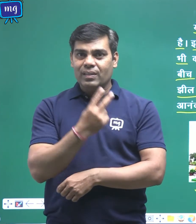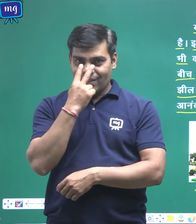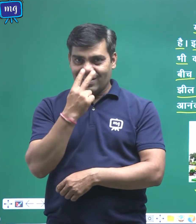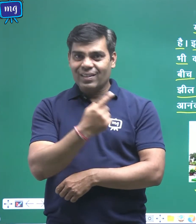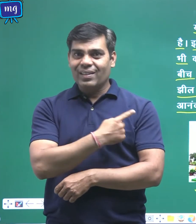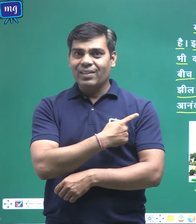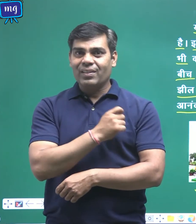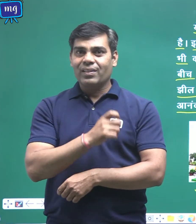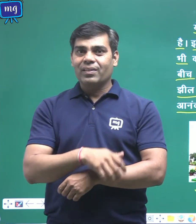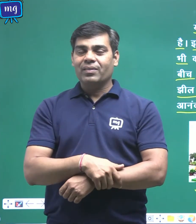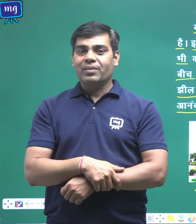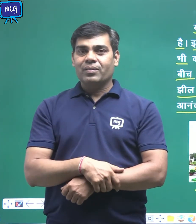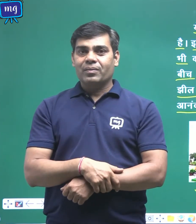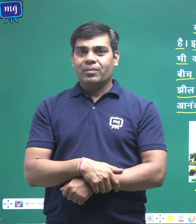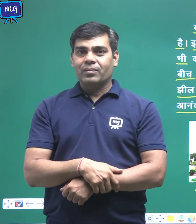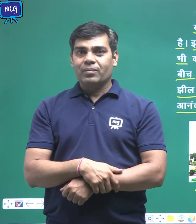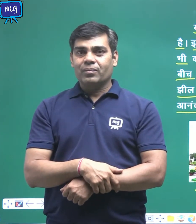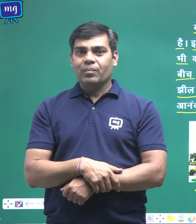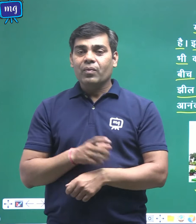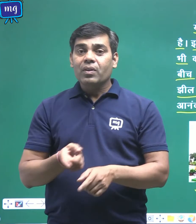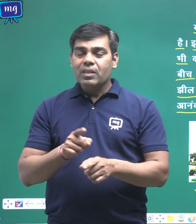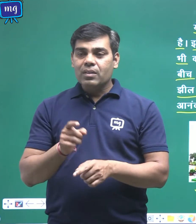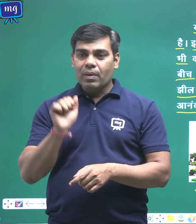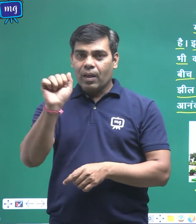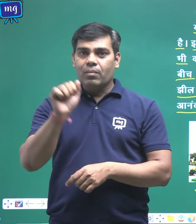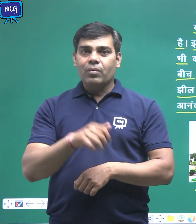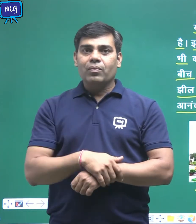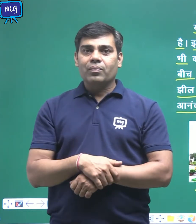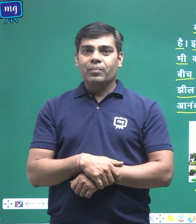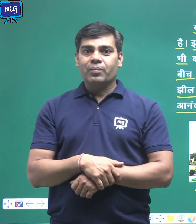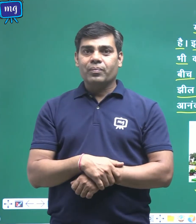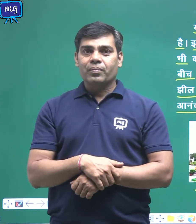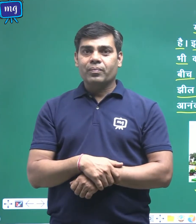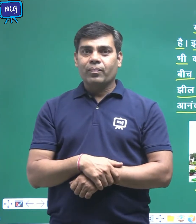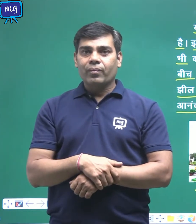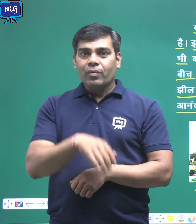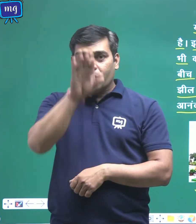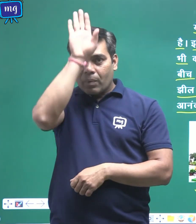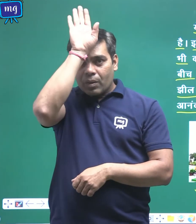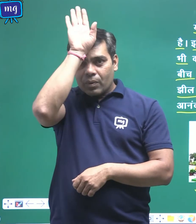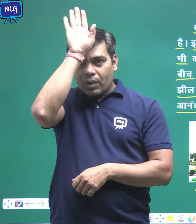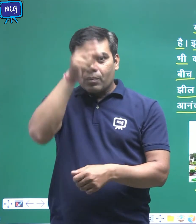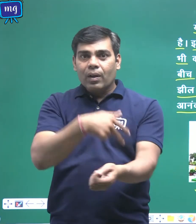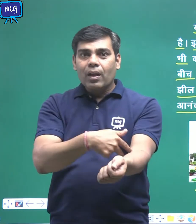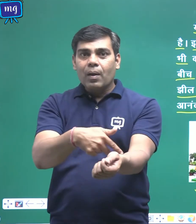दिखाई दे रहा है, जिसमें आपको महाराणा प्रताप